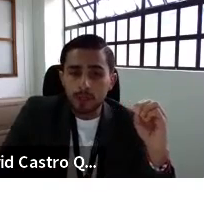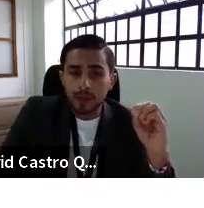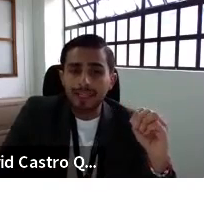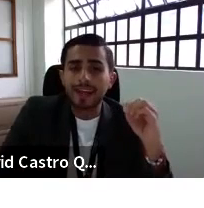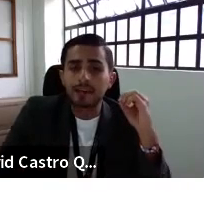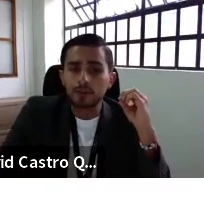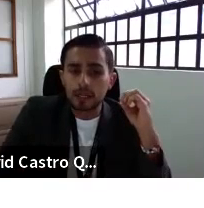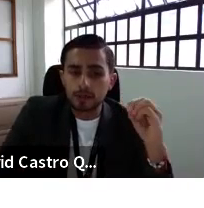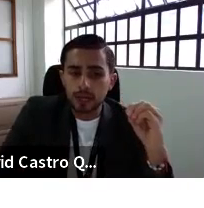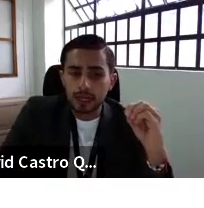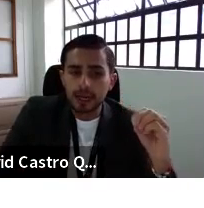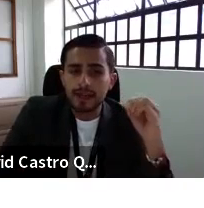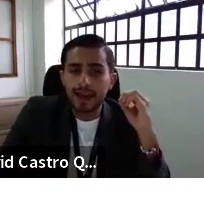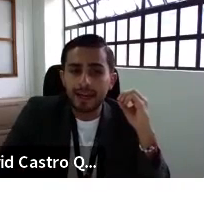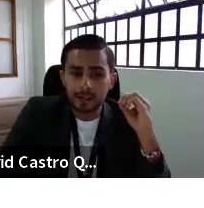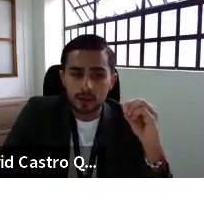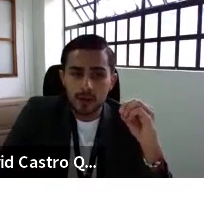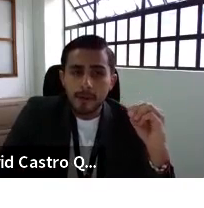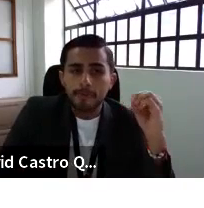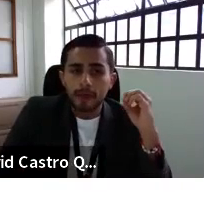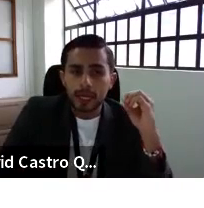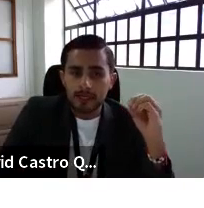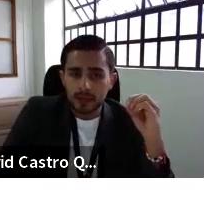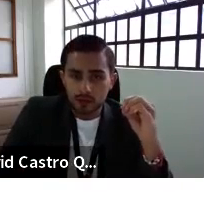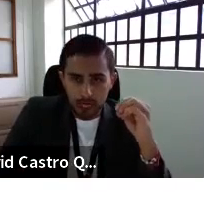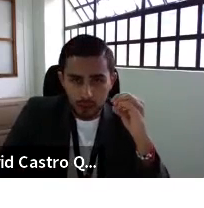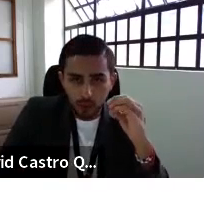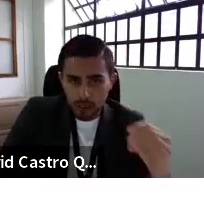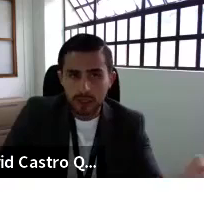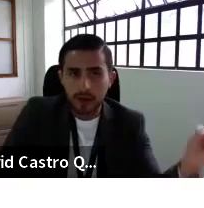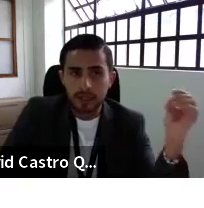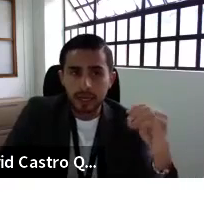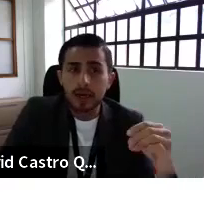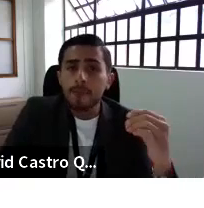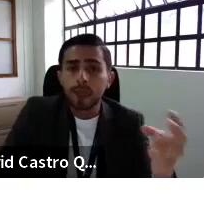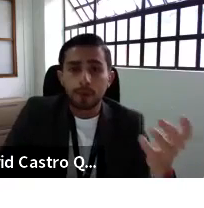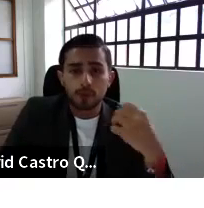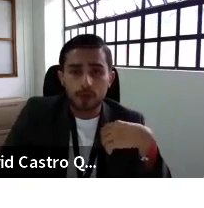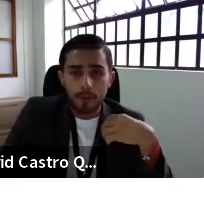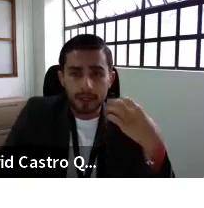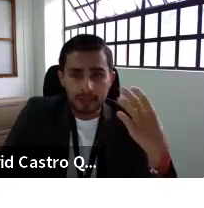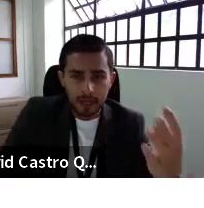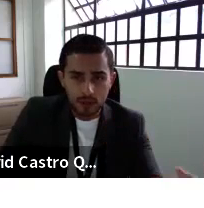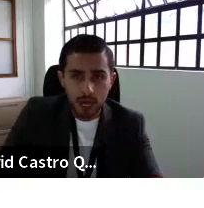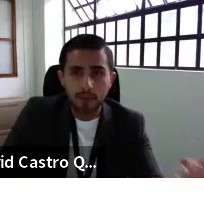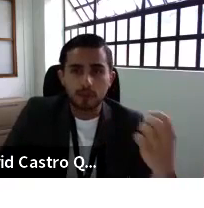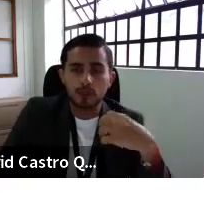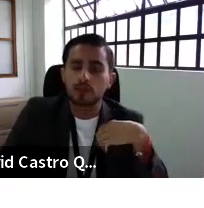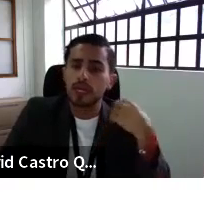posible la transformación de realidad y la generación de bienestar social todo eso a través de qué de procesos de aprendizaje social de procesos de